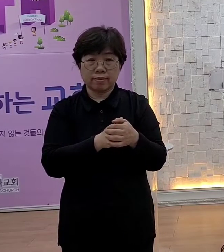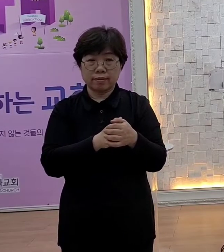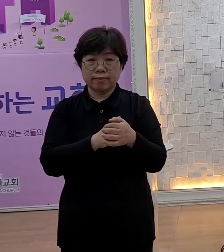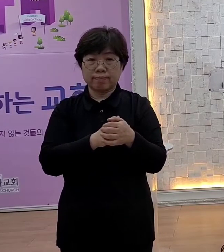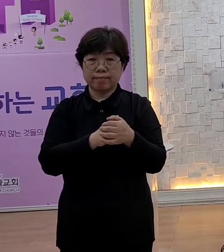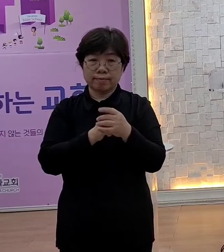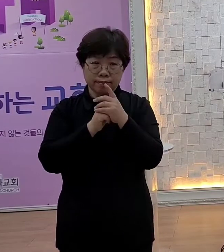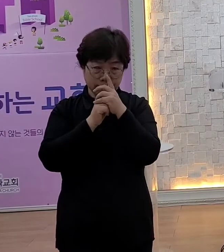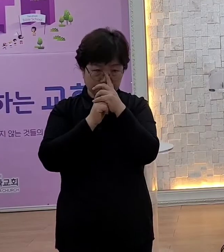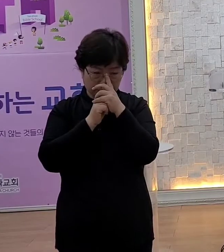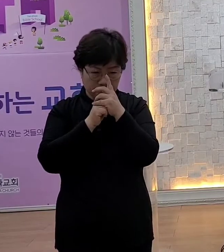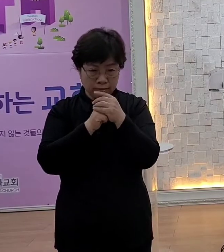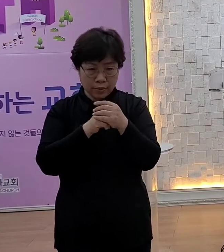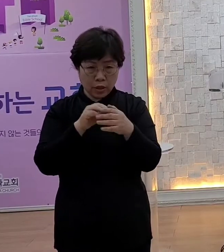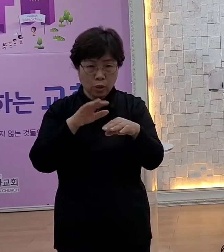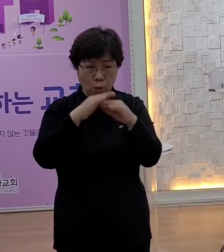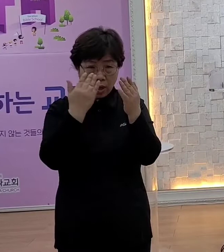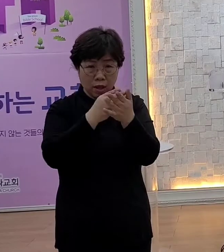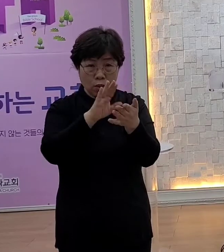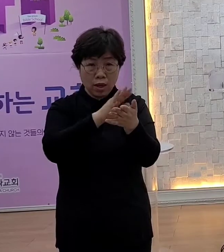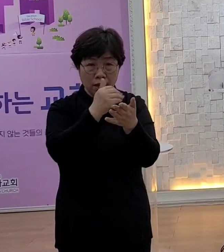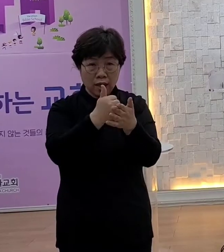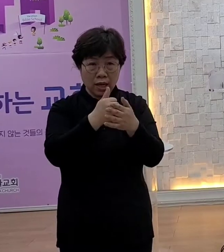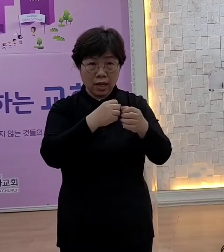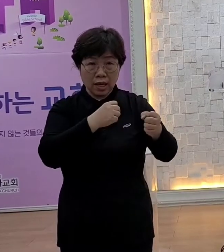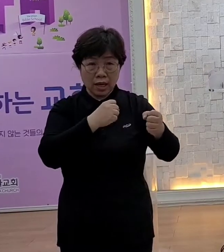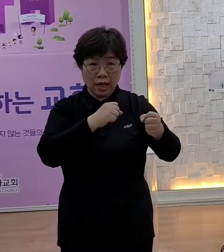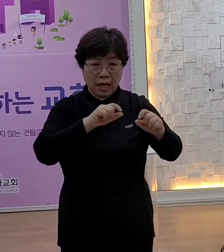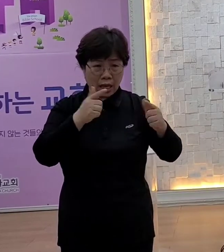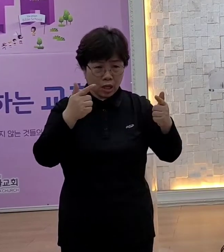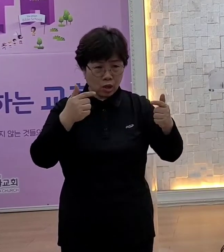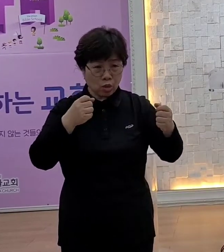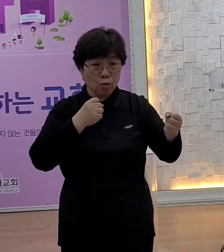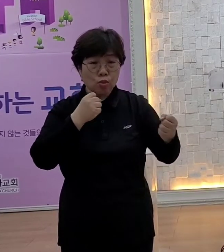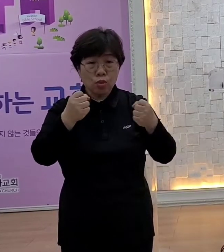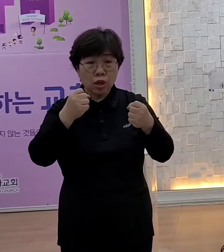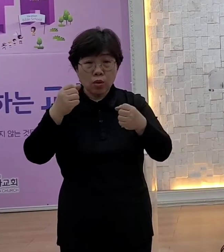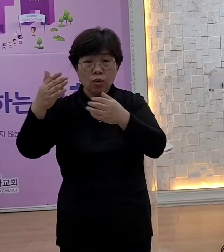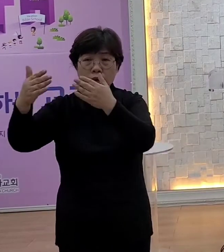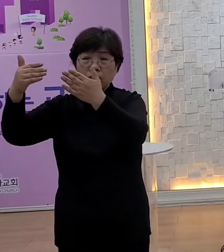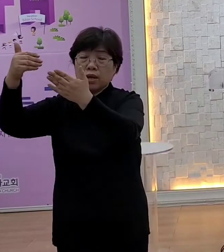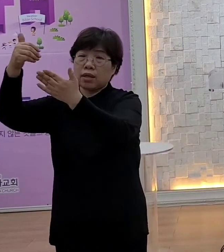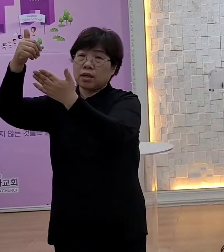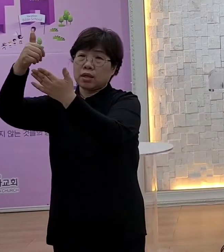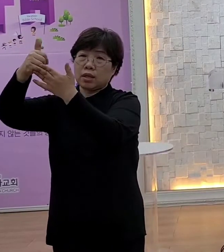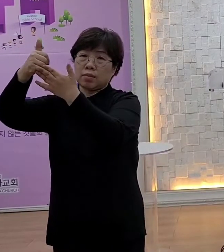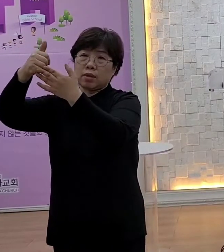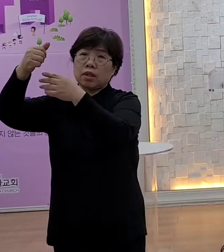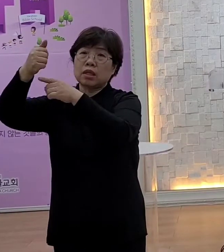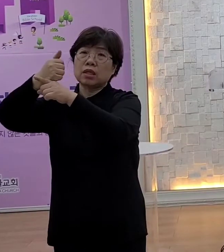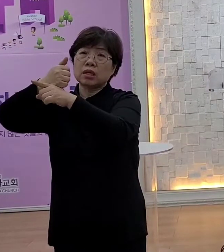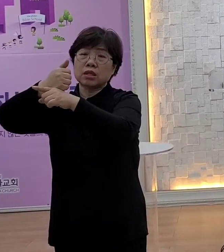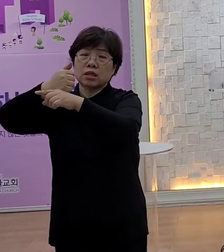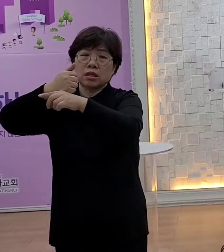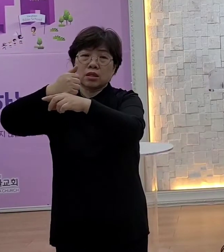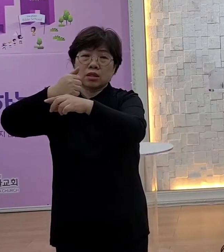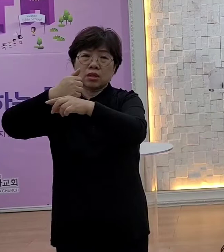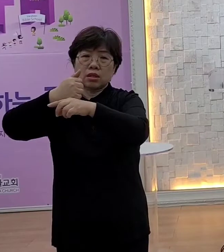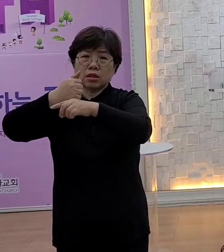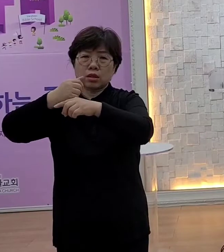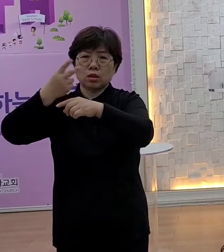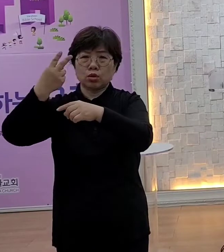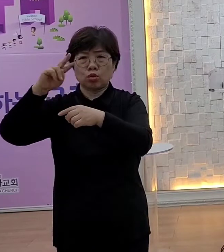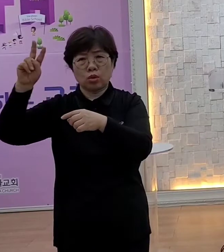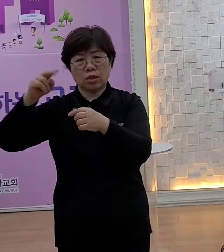말씀드렸잖아요. 그럼에도 불구하고 자 여러분, 하나님은 뜻을 돌이켜서